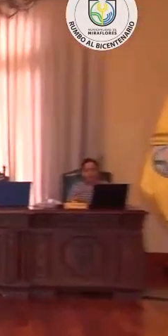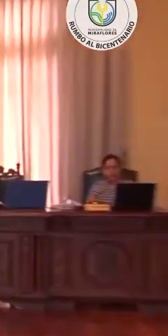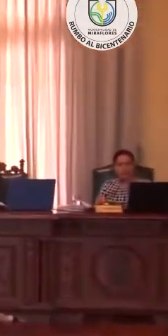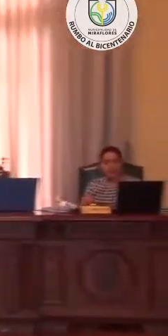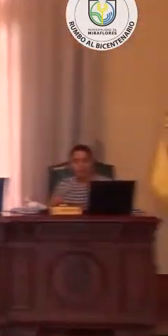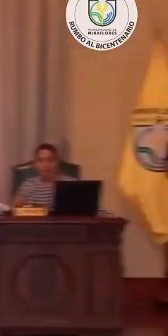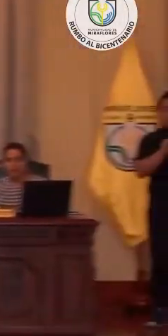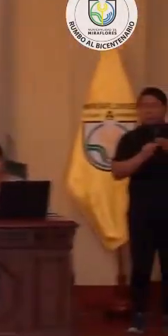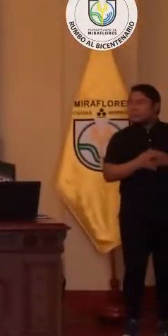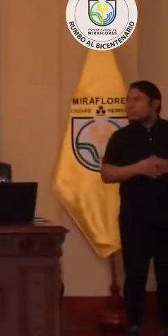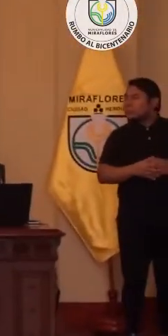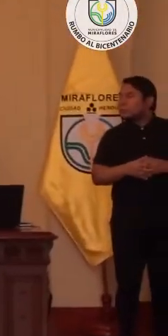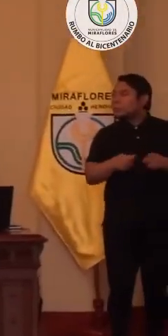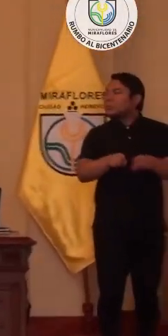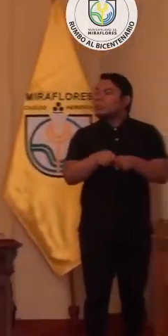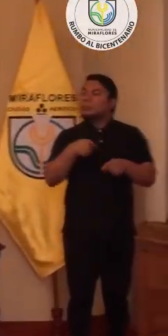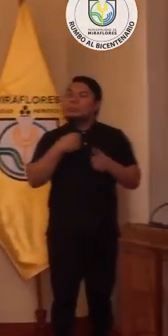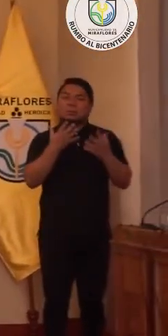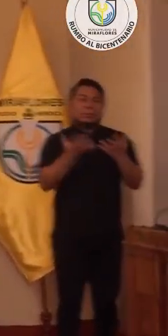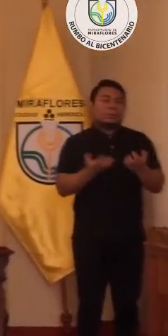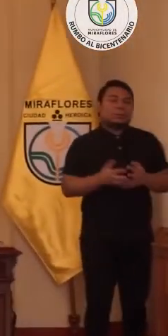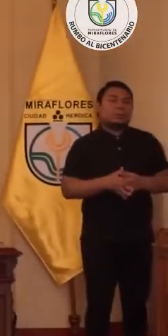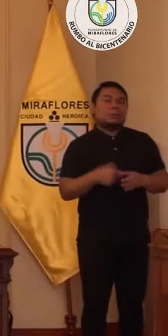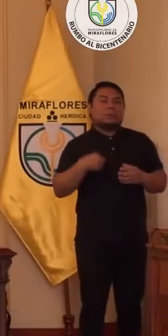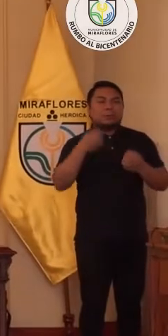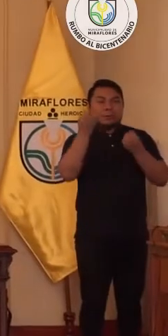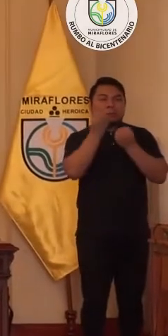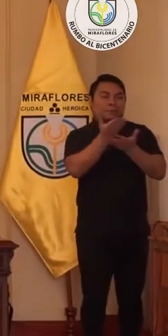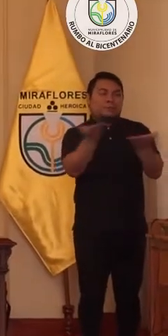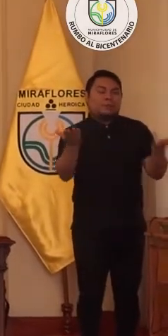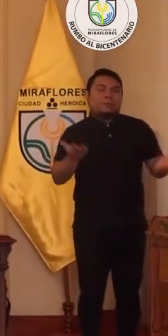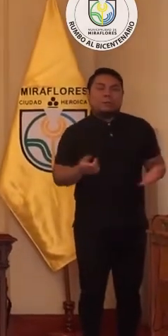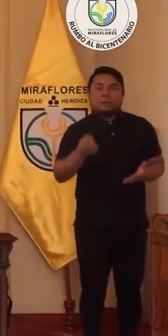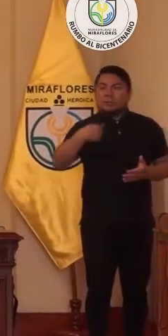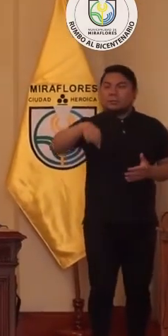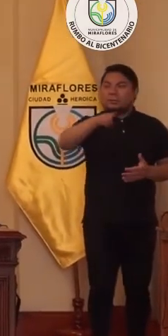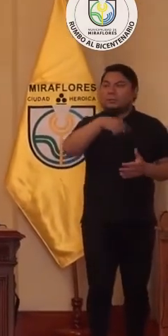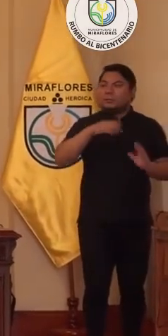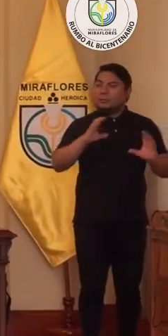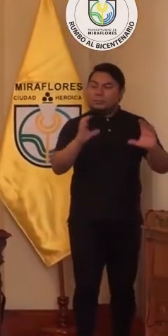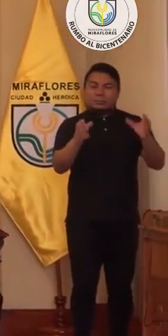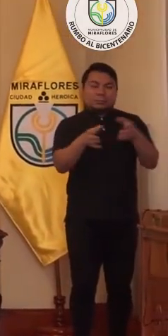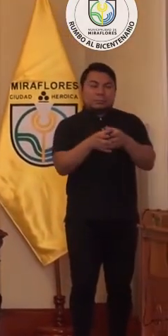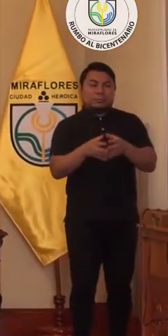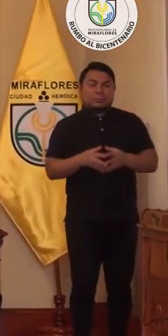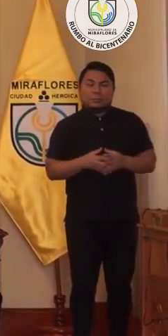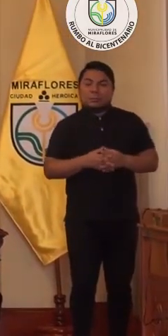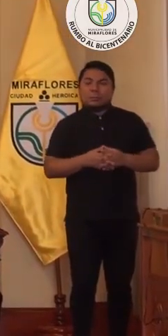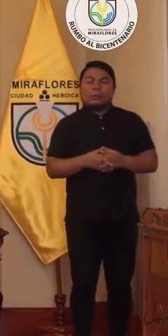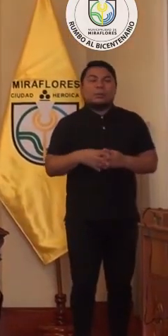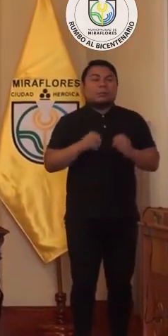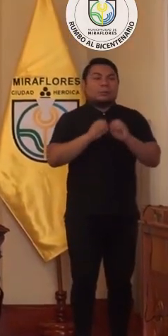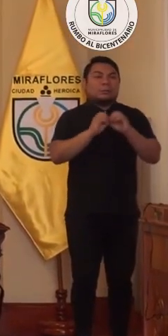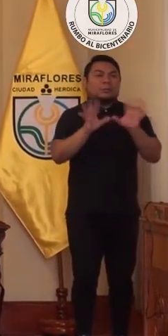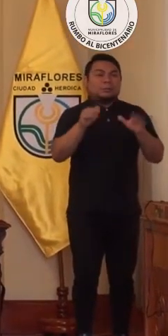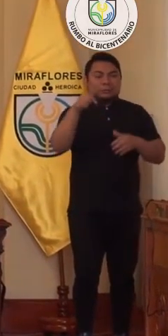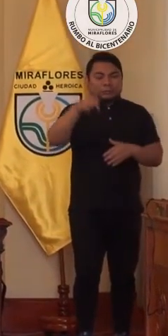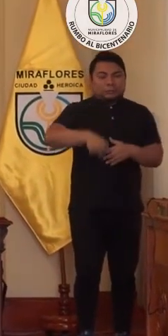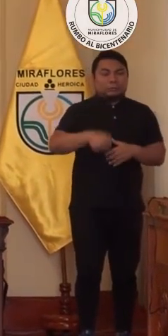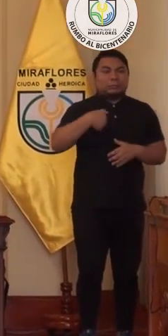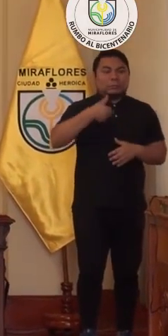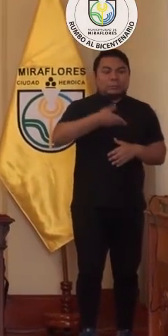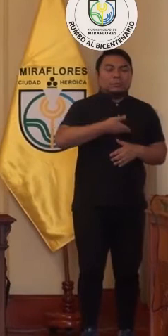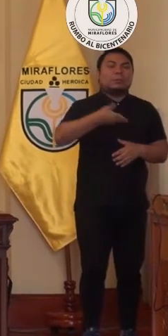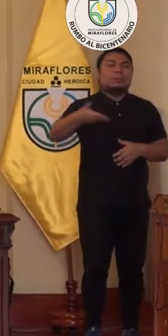intervención, por su exposición. También quiero informar al Pleno del Consejo que el día de hoy me